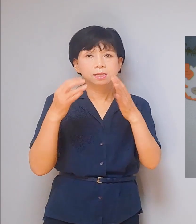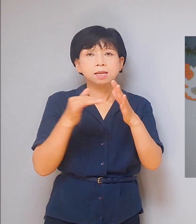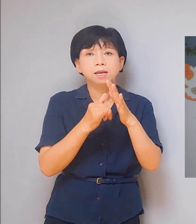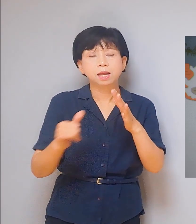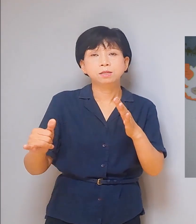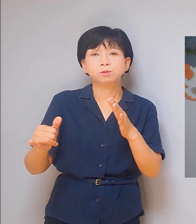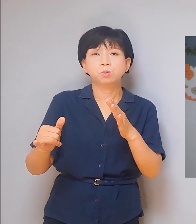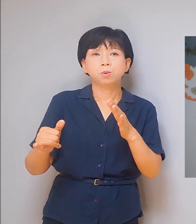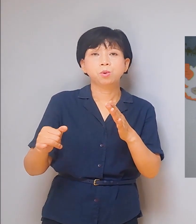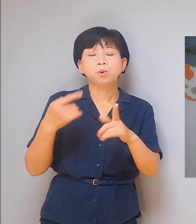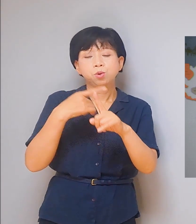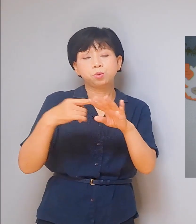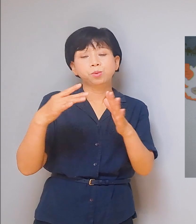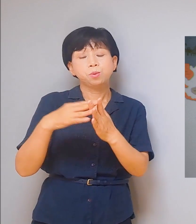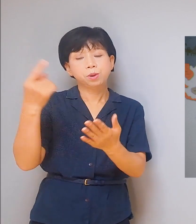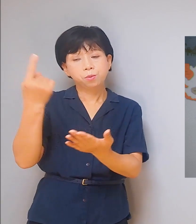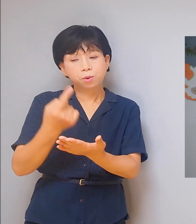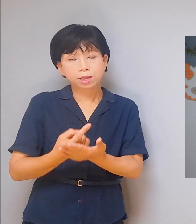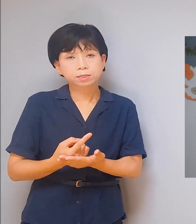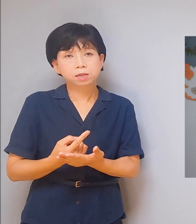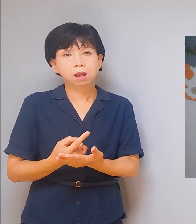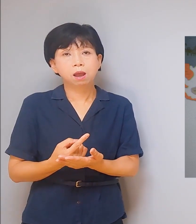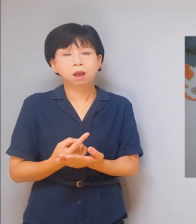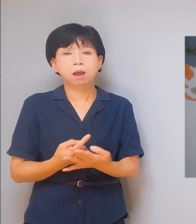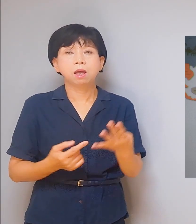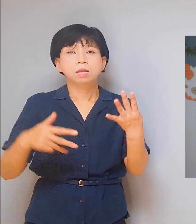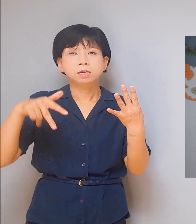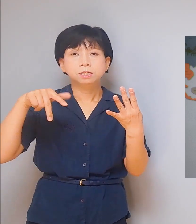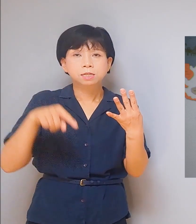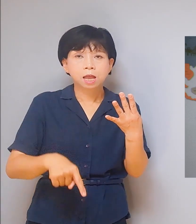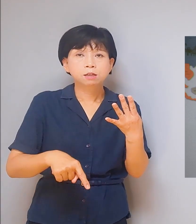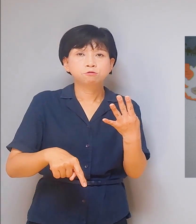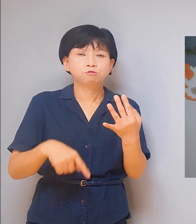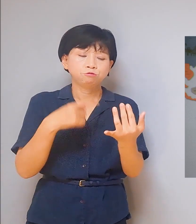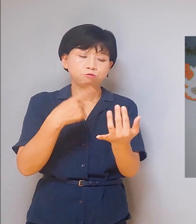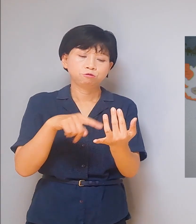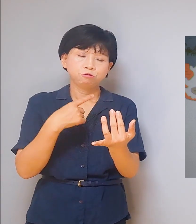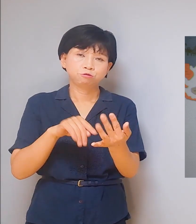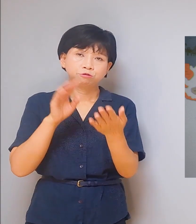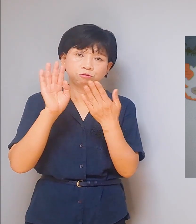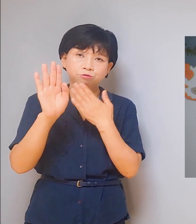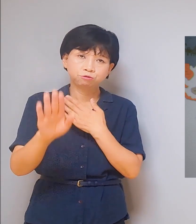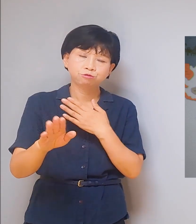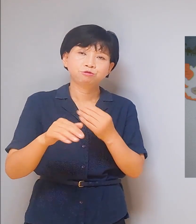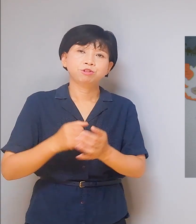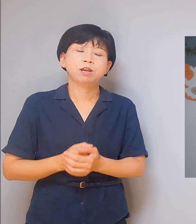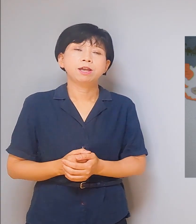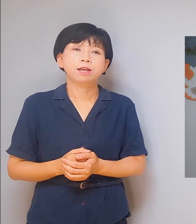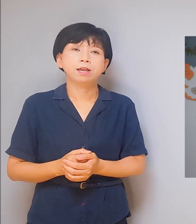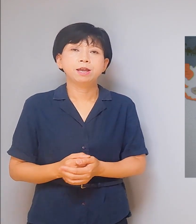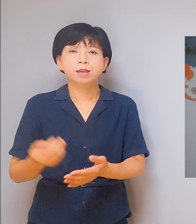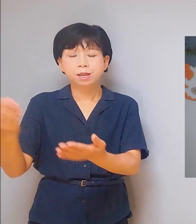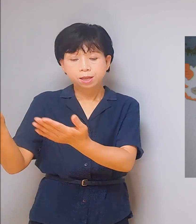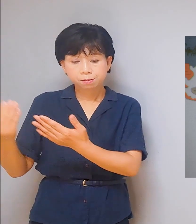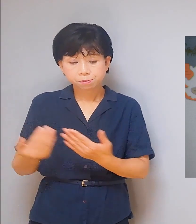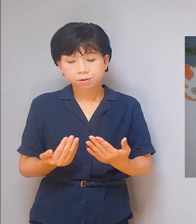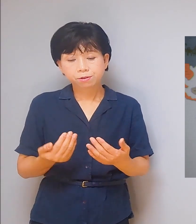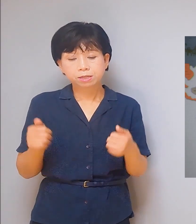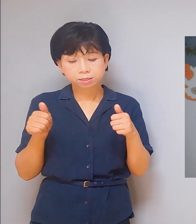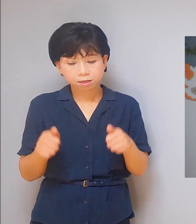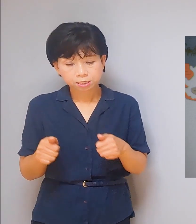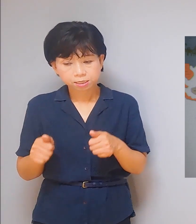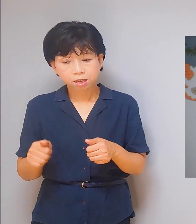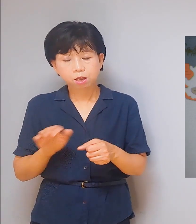교회에 오시고 새가족 4주 만남이 지나면 우리 앞에 나와서 인사도 하시고